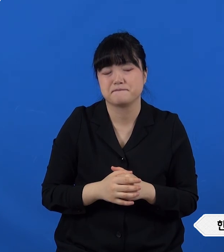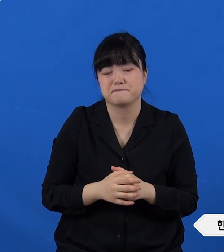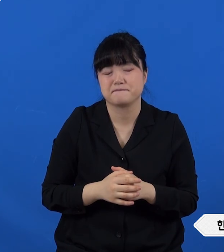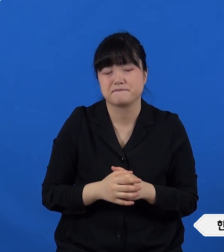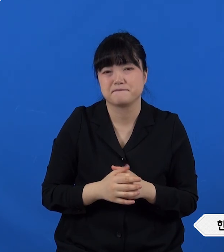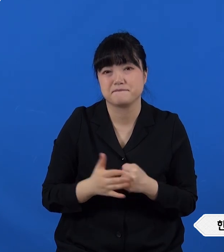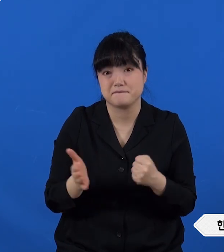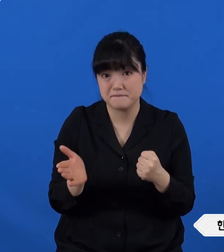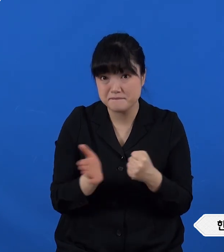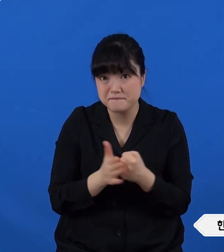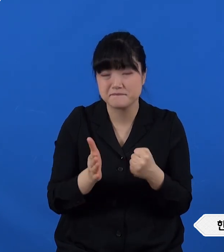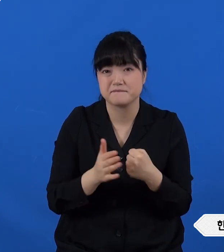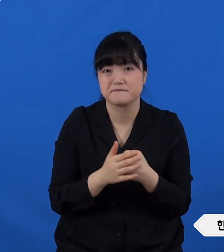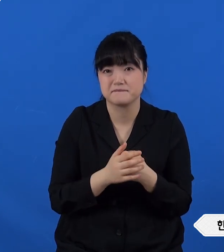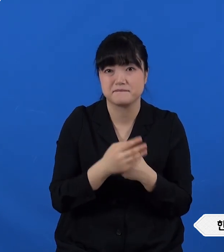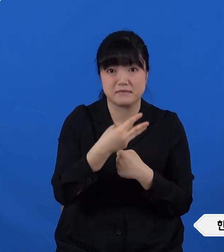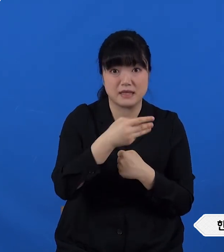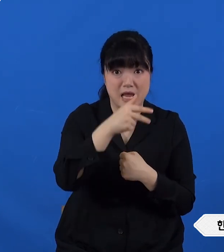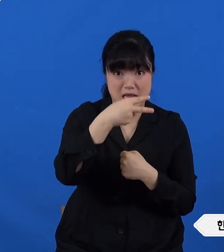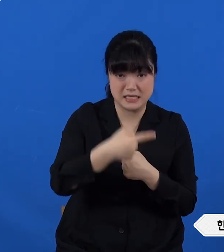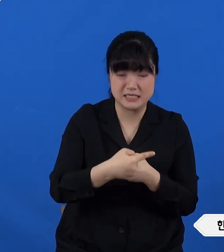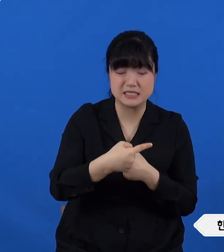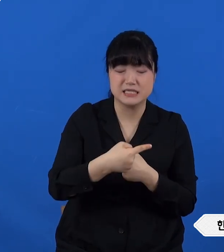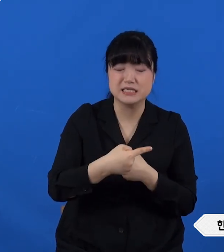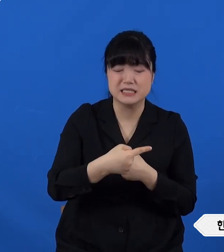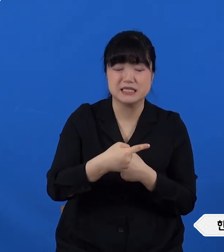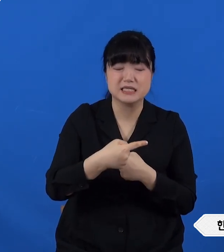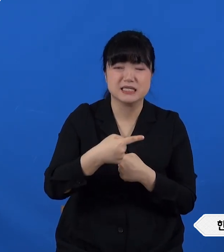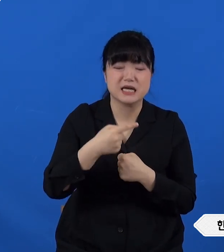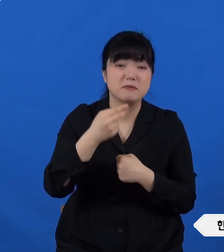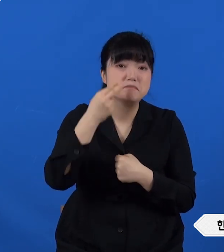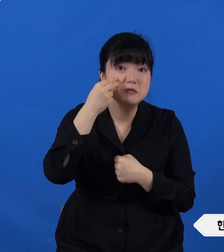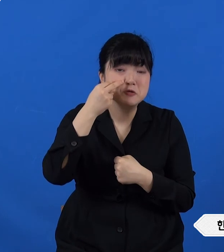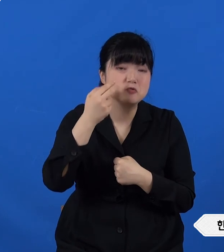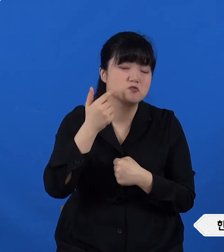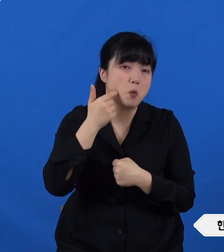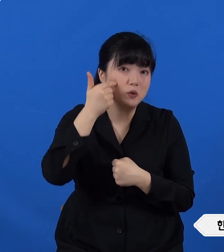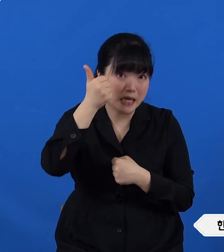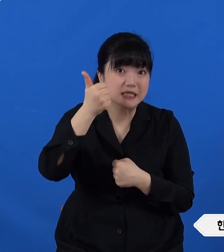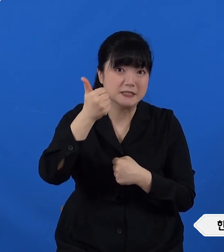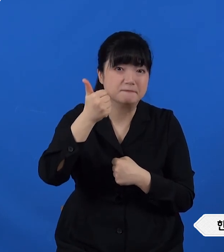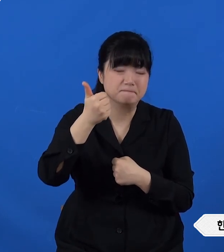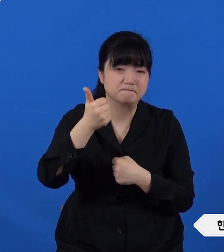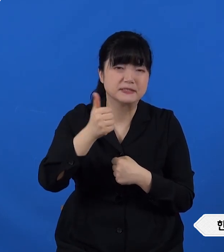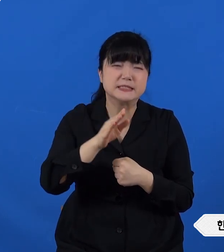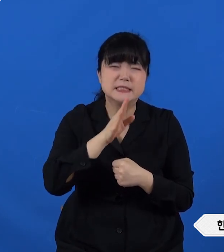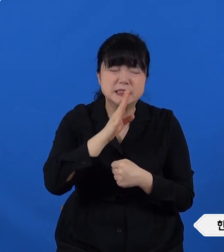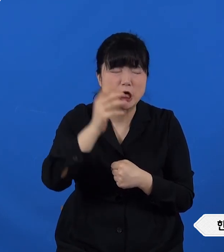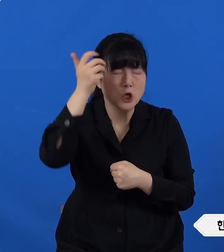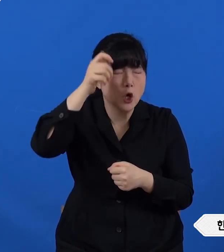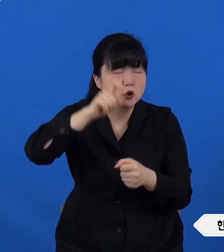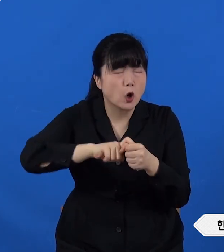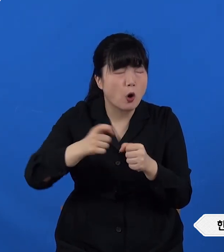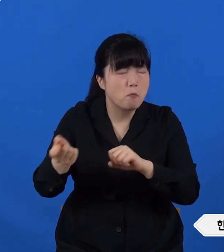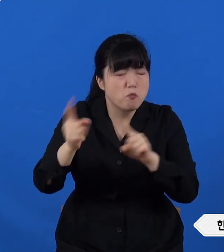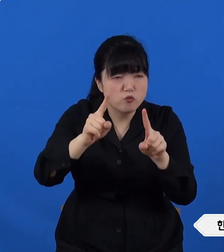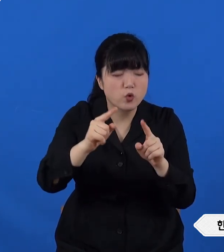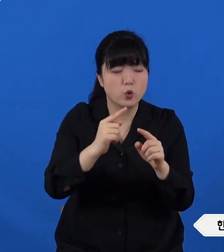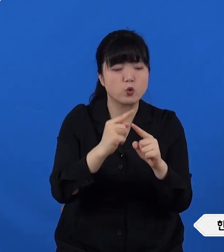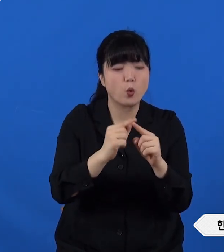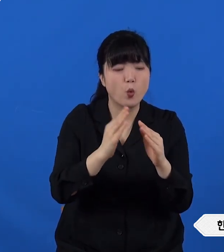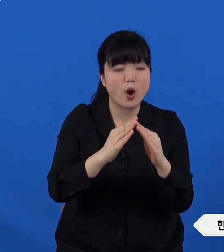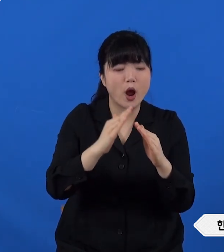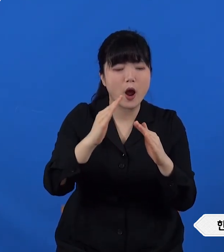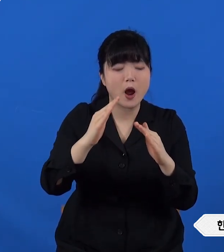그래서 테드 해거드라는 미국 목사님은 진정한 영적인 부흥은 교회 모이는